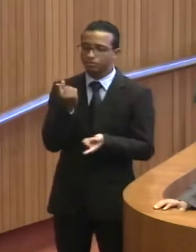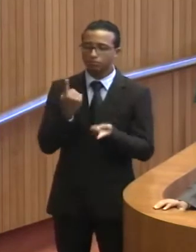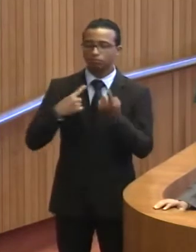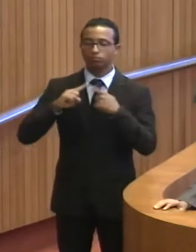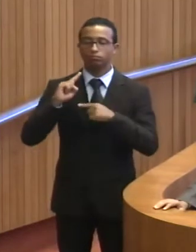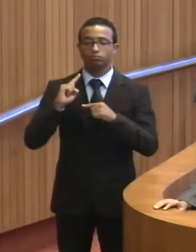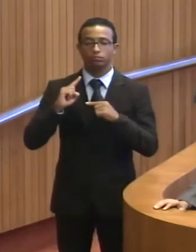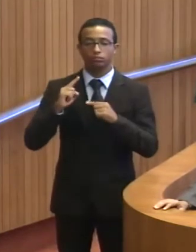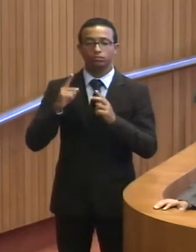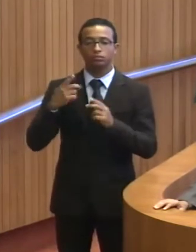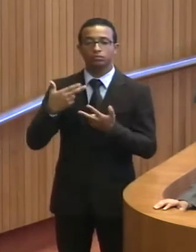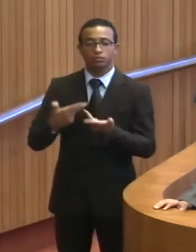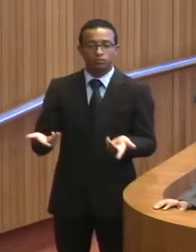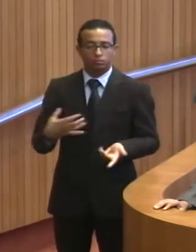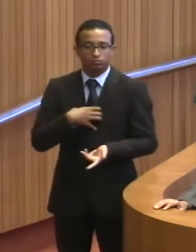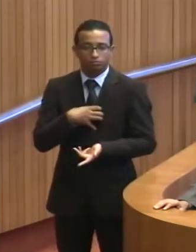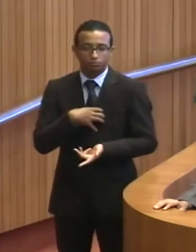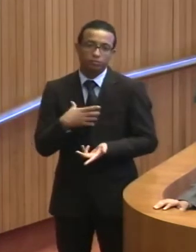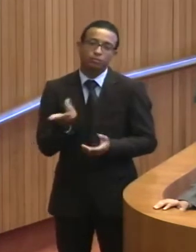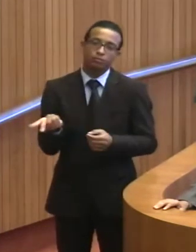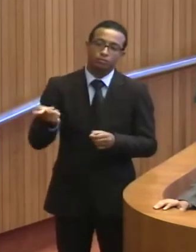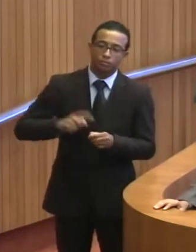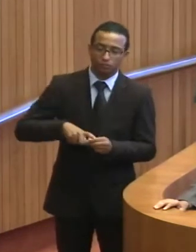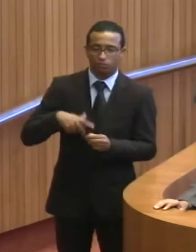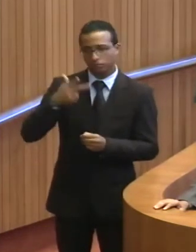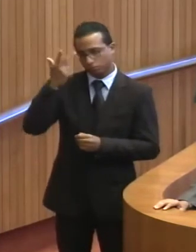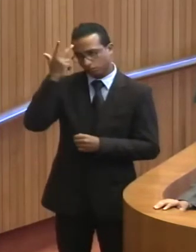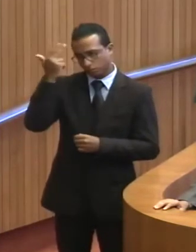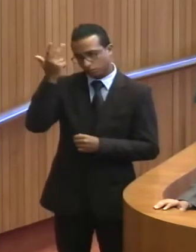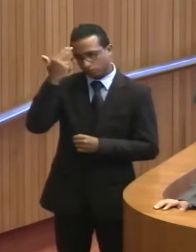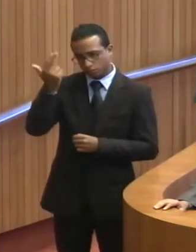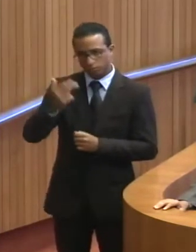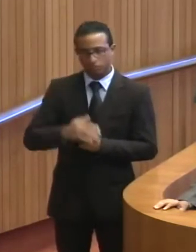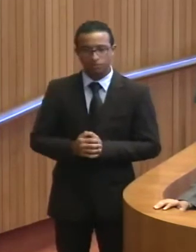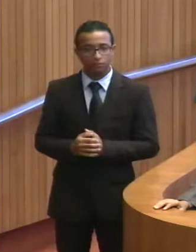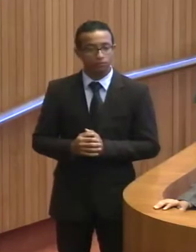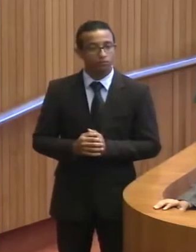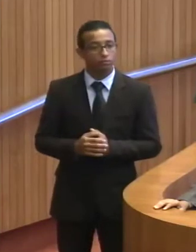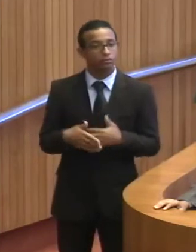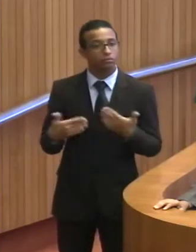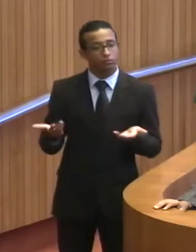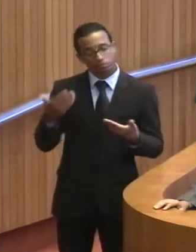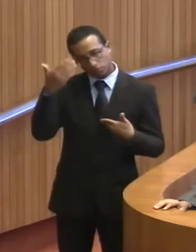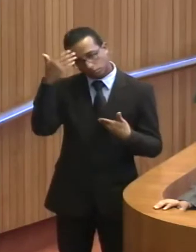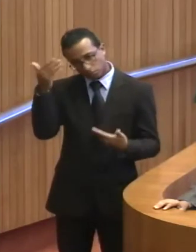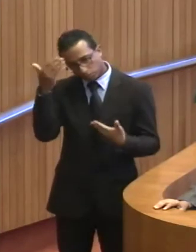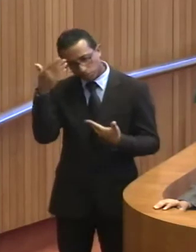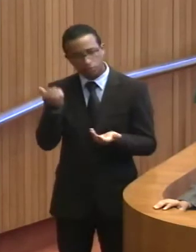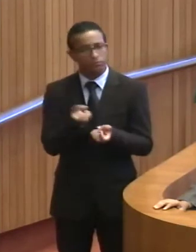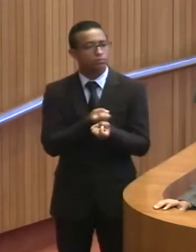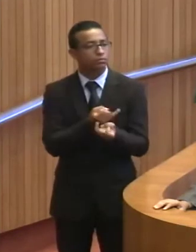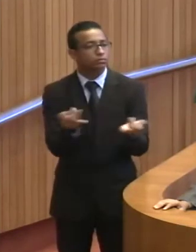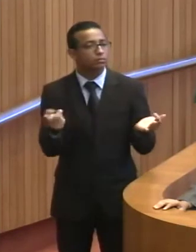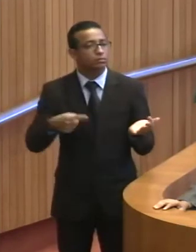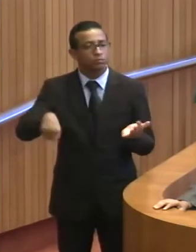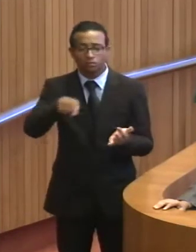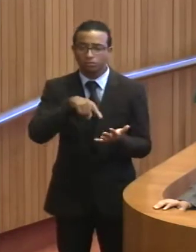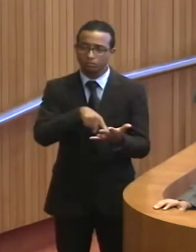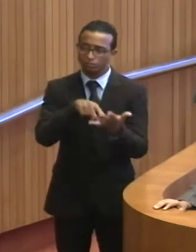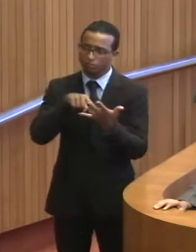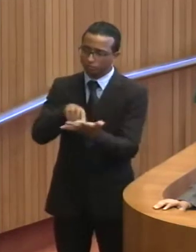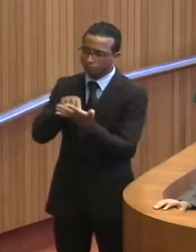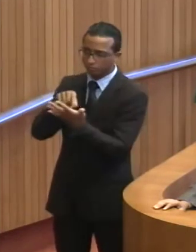e voltar totalmente à normalidade. Quero agradecer as inúmeras